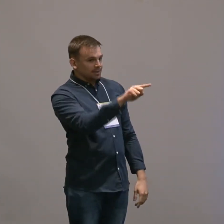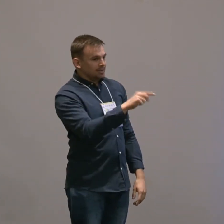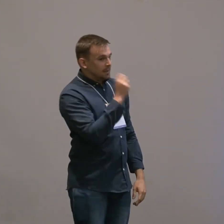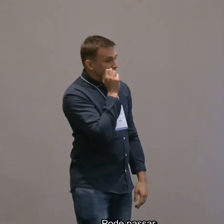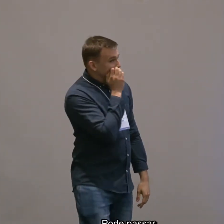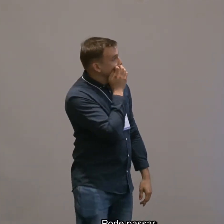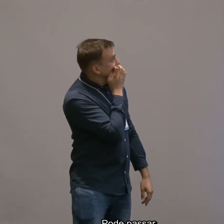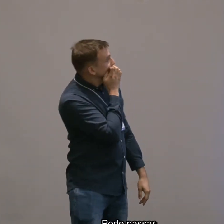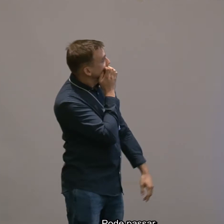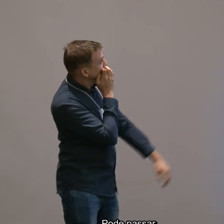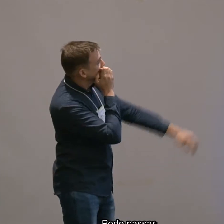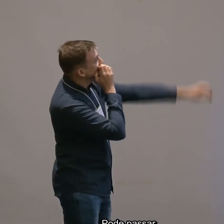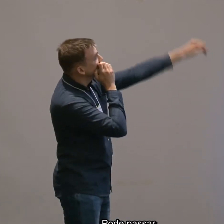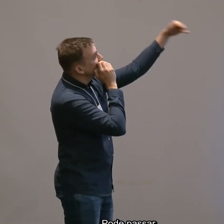próximo slide por gentileza